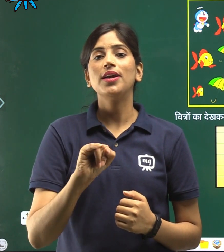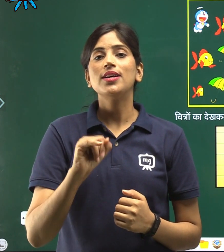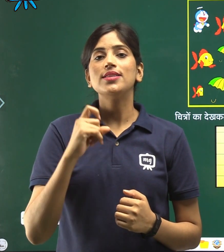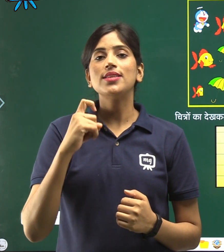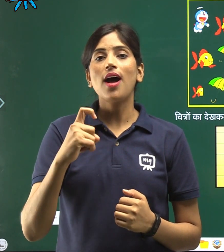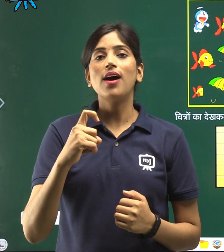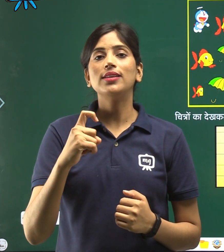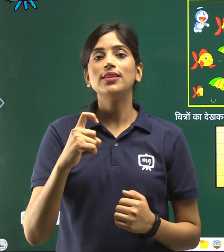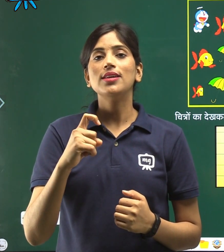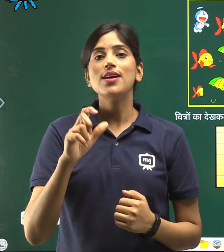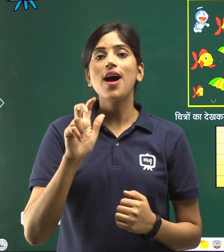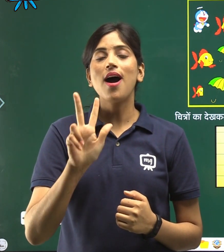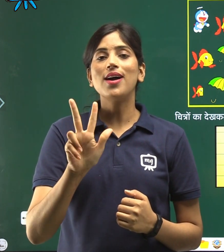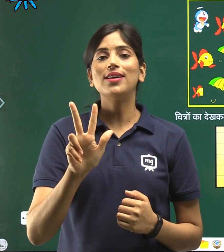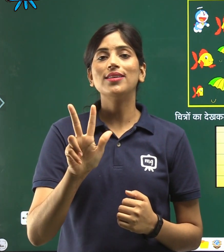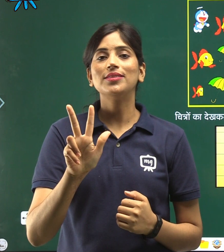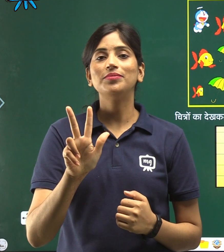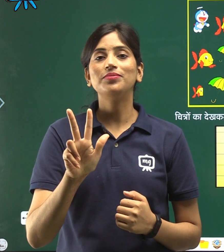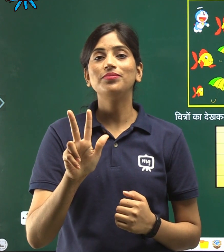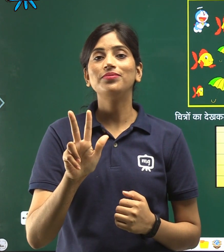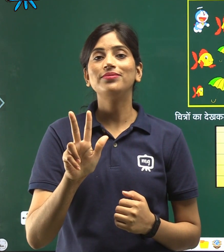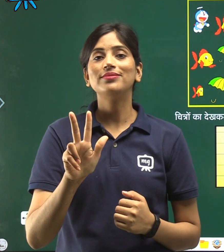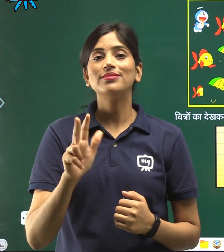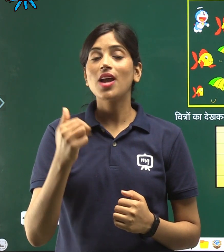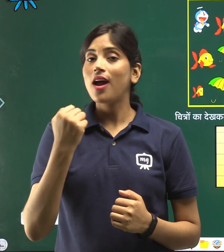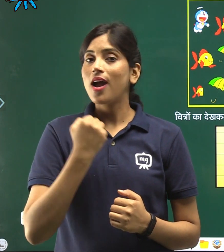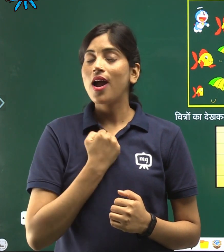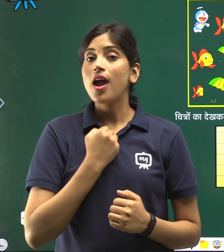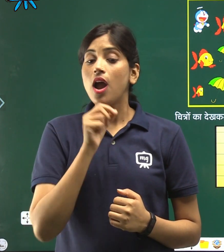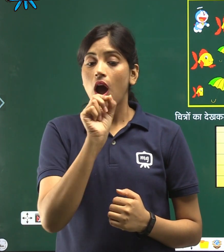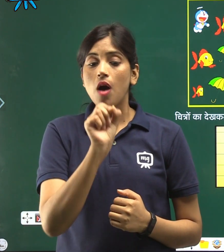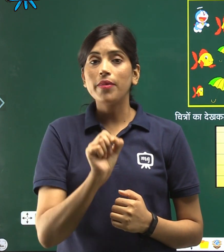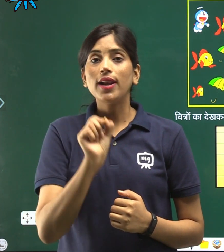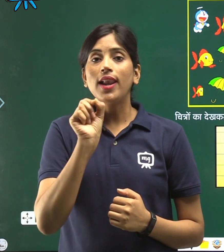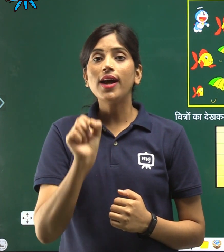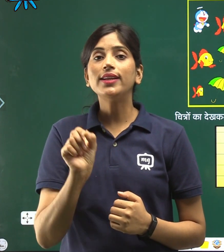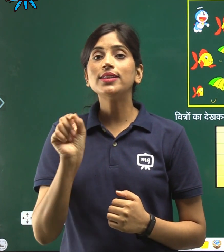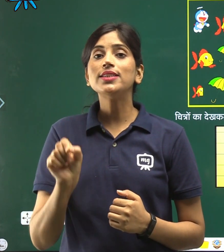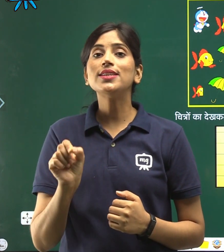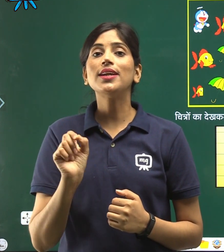6, 7, 8। हमने लाइन खींची